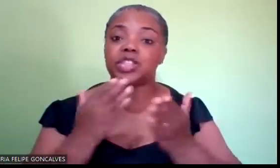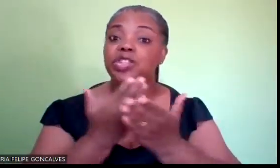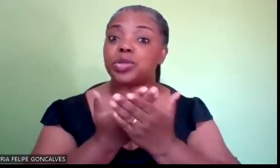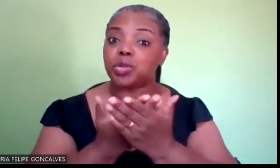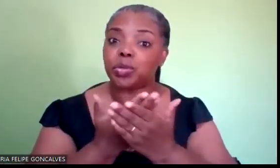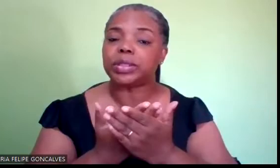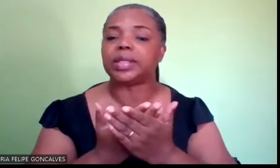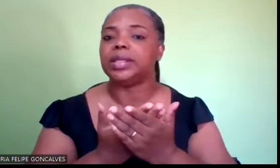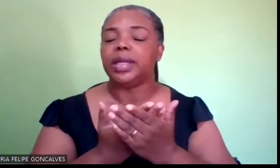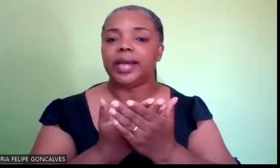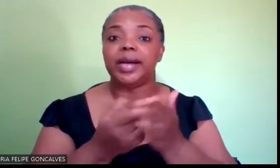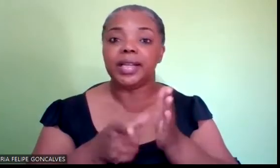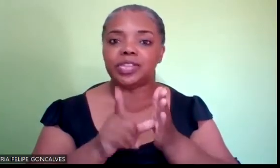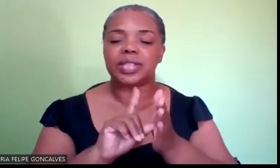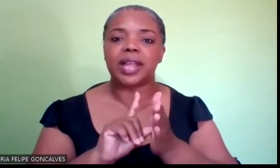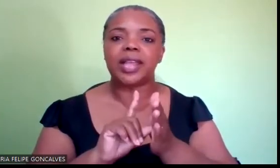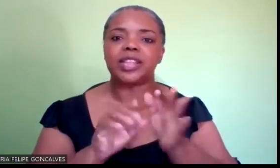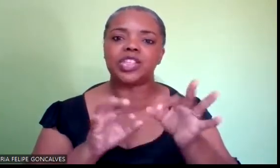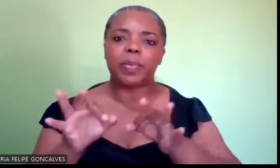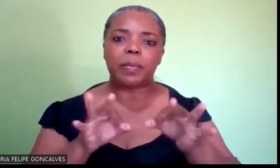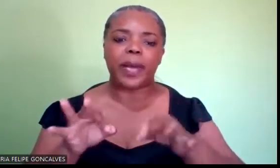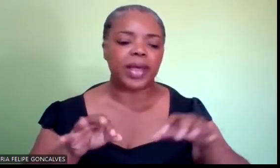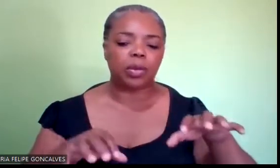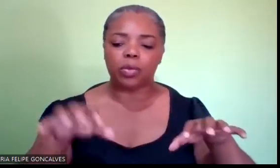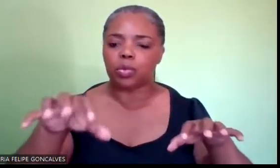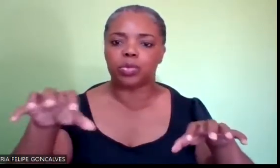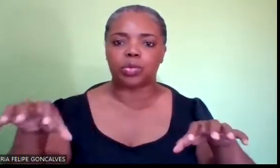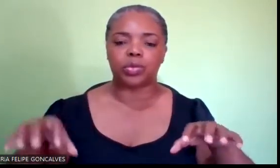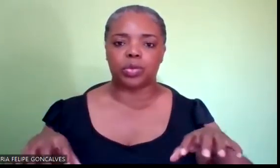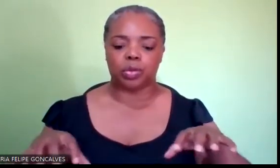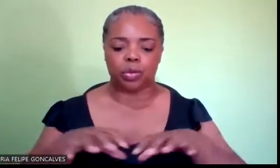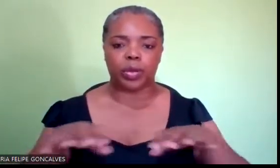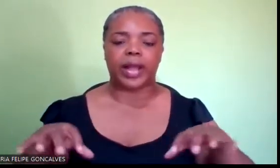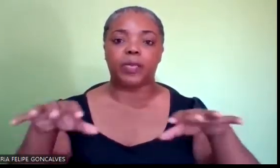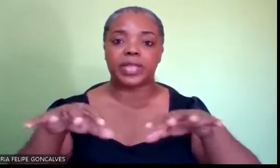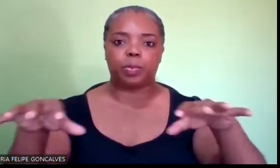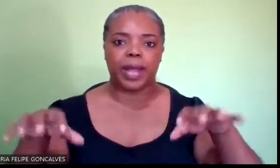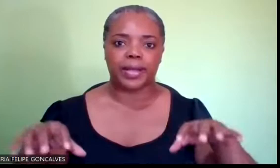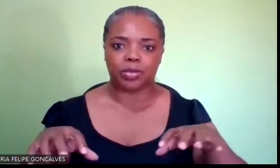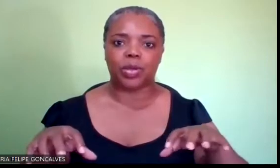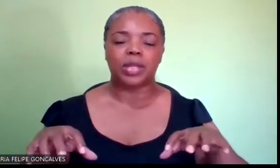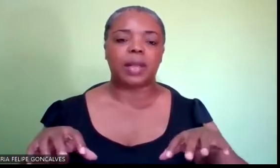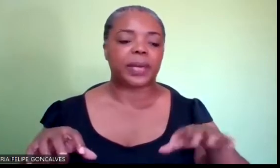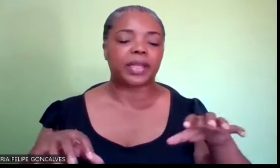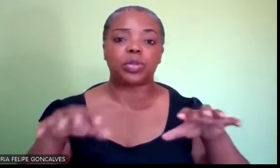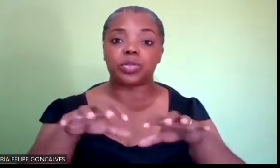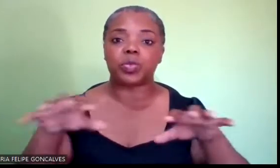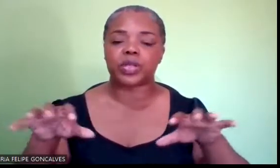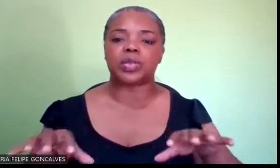gente estuda antes, né? E a gente prepara o lugar, o espaço, né? Para que todos os